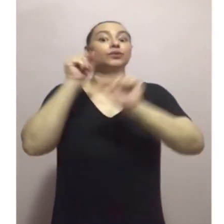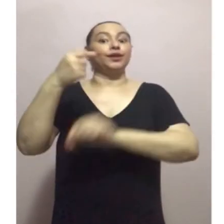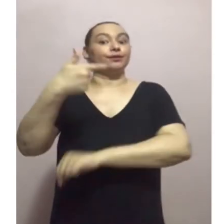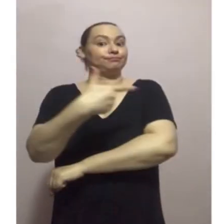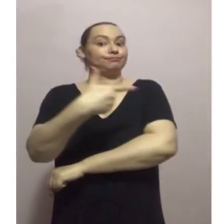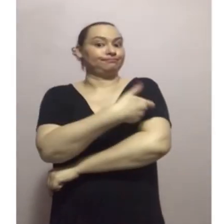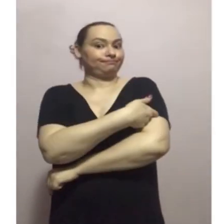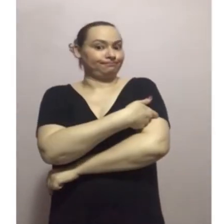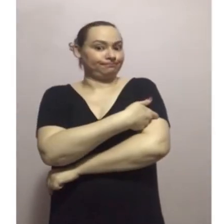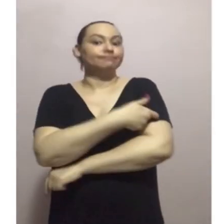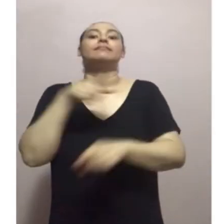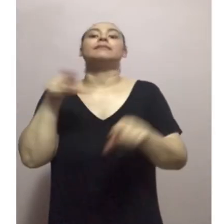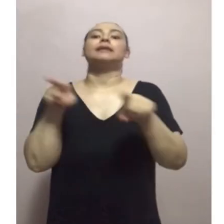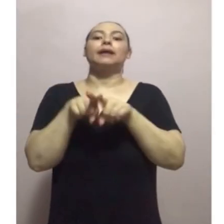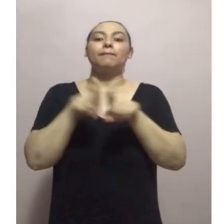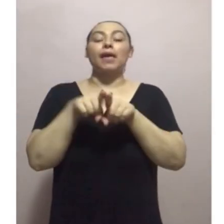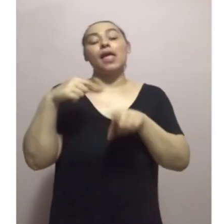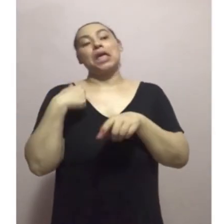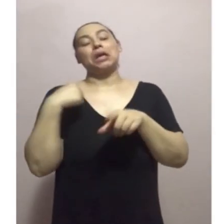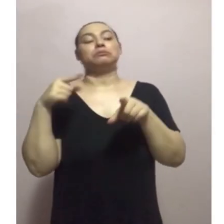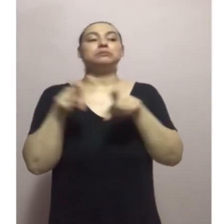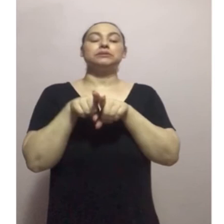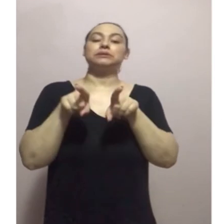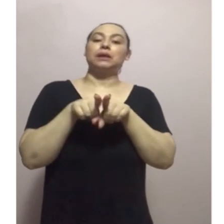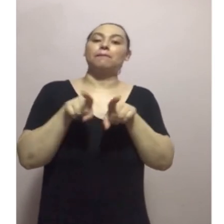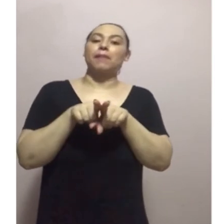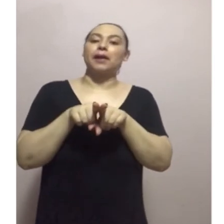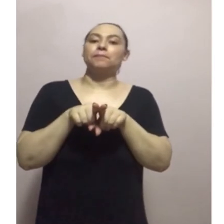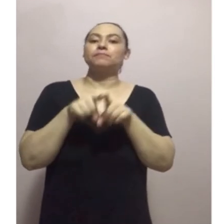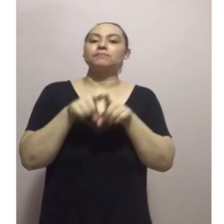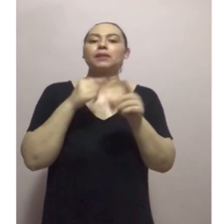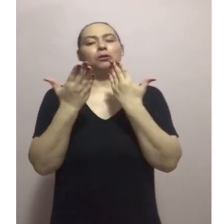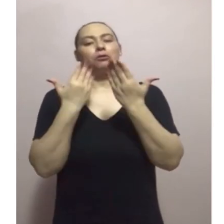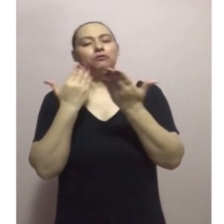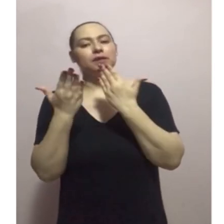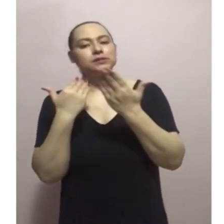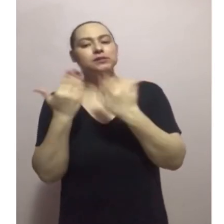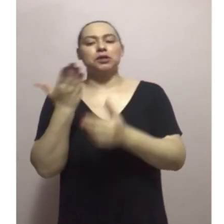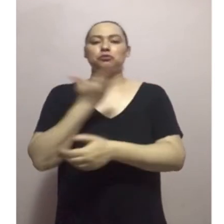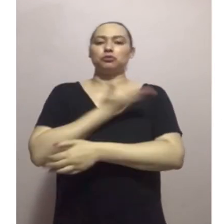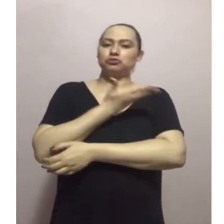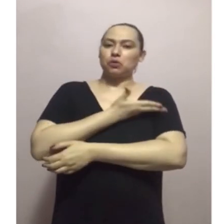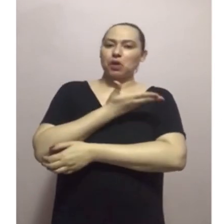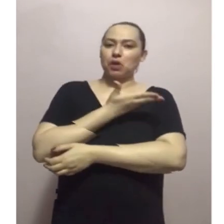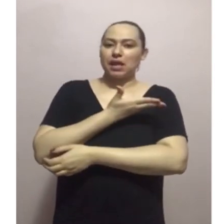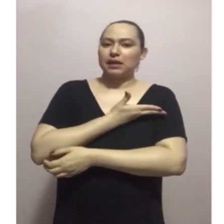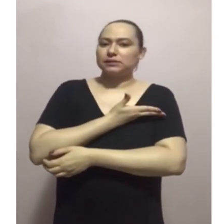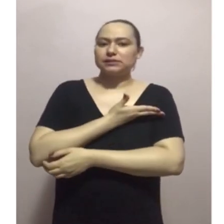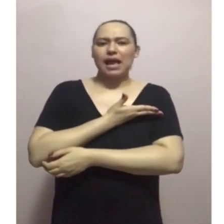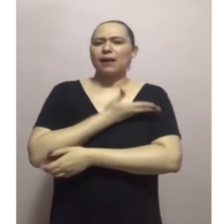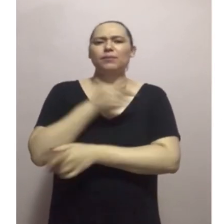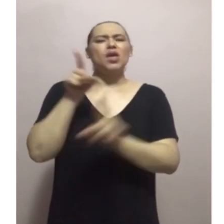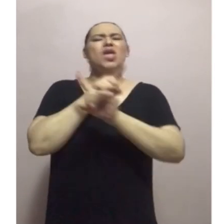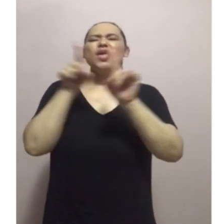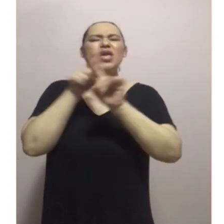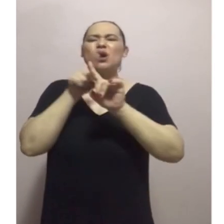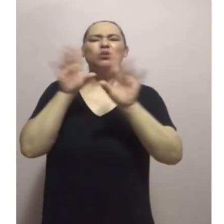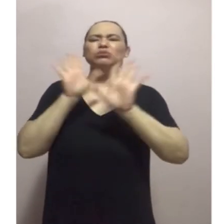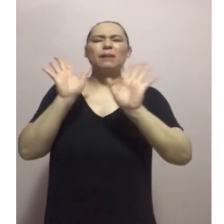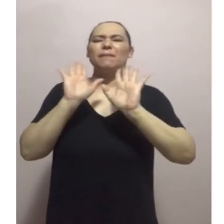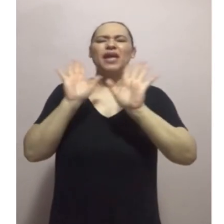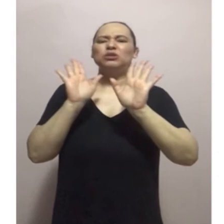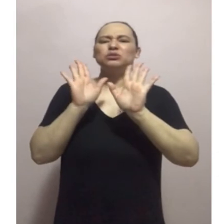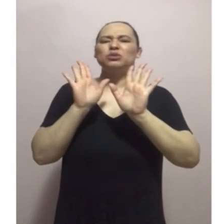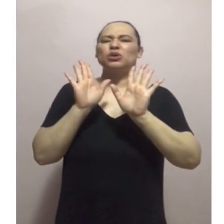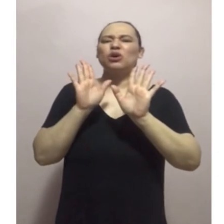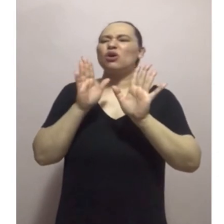E, mas eu tô também, por outro lado, né, conversando com os colegas e tudo, e eu não estou julgando